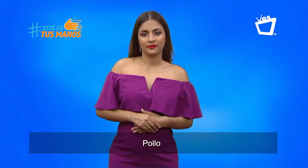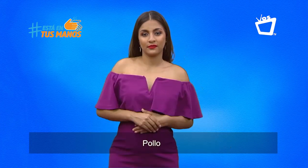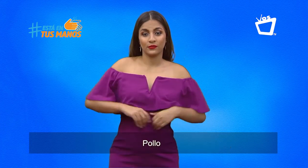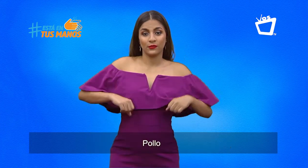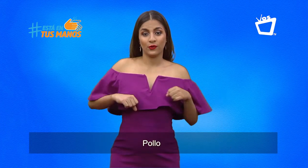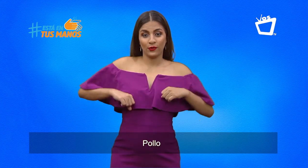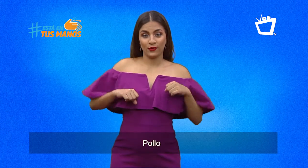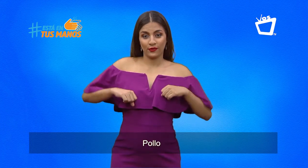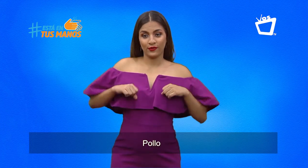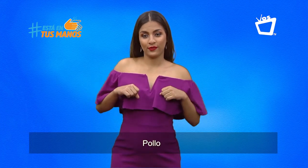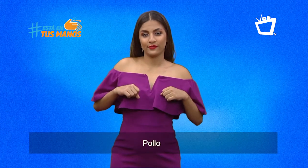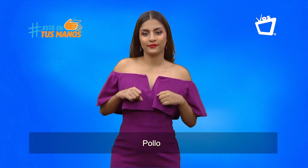pollo